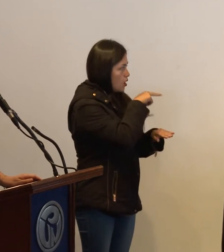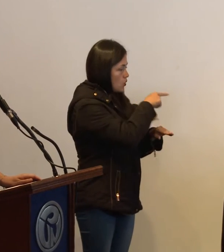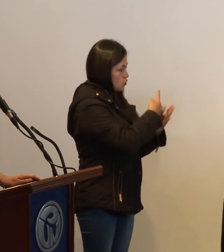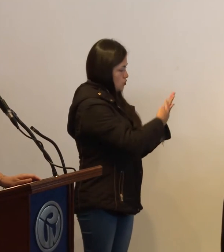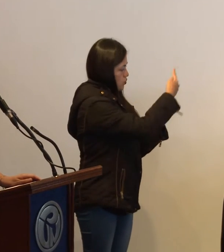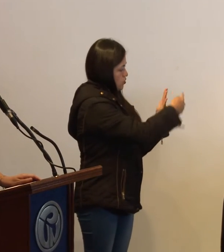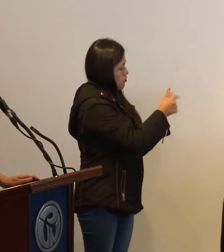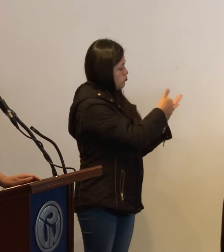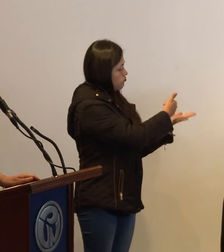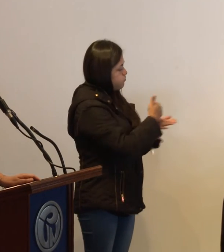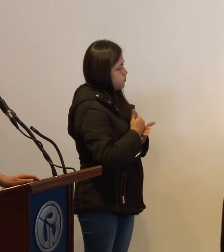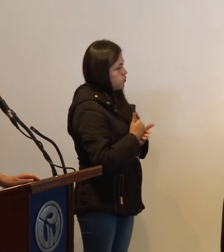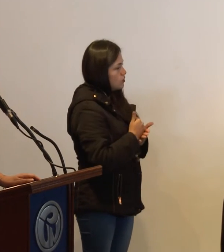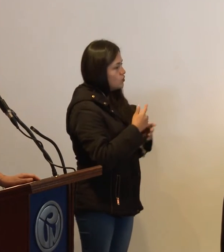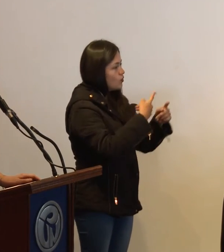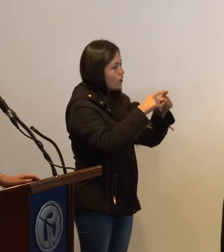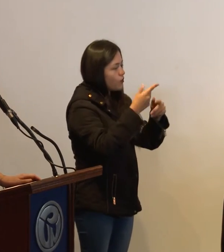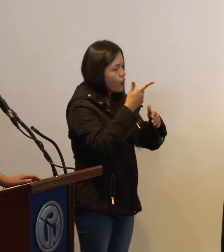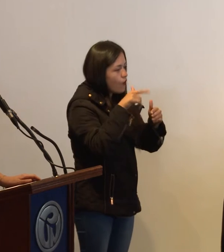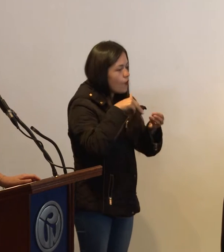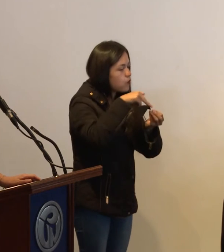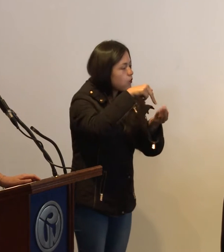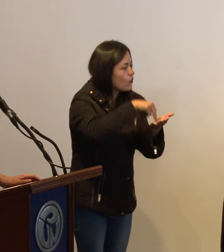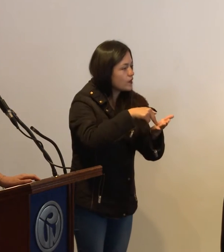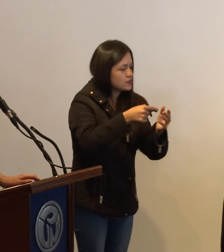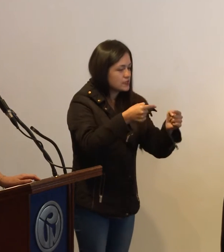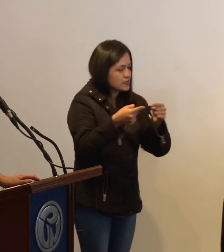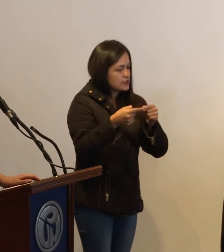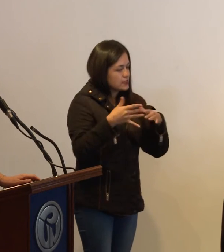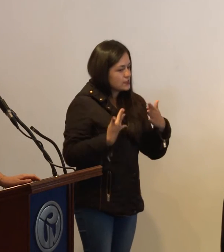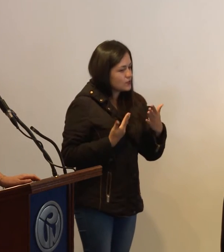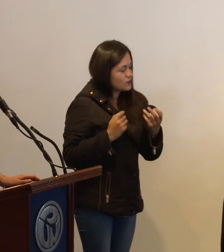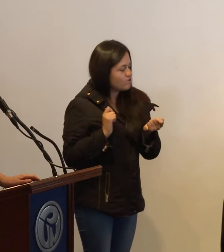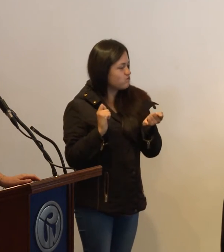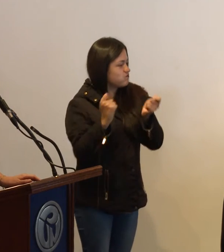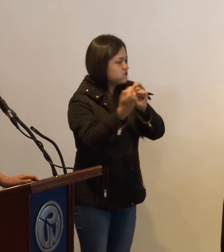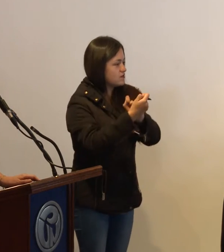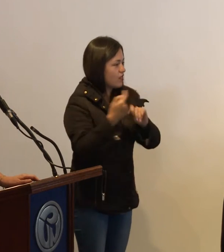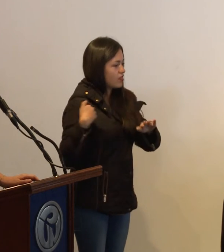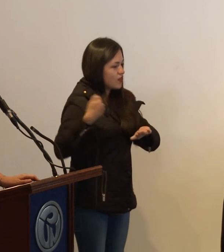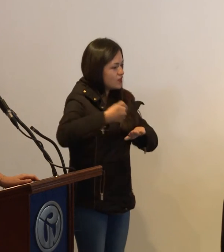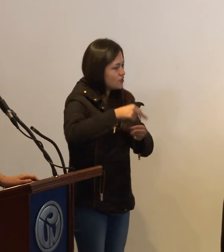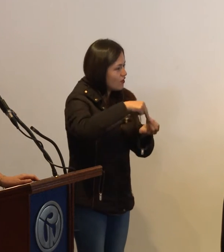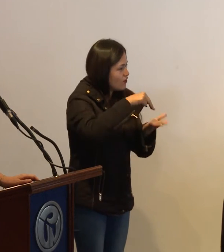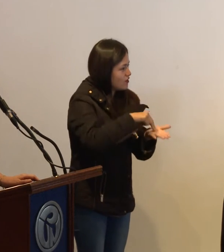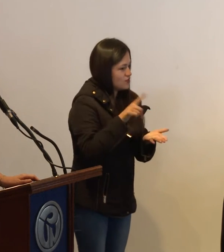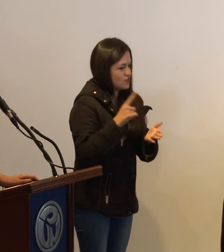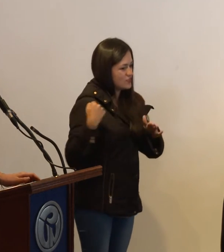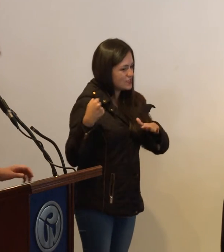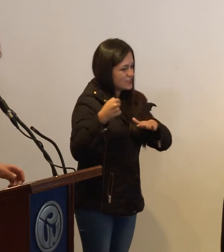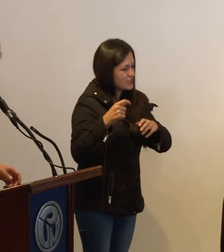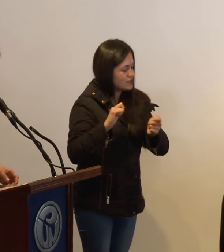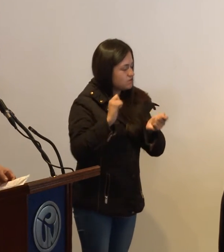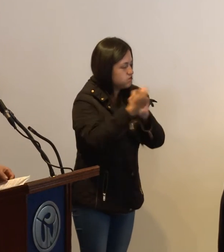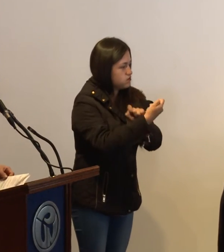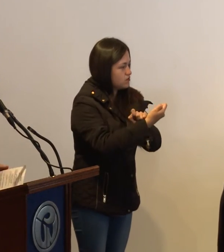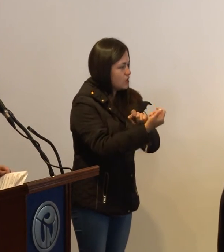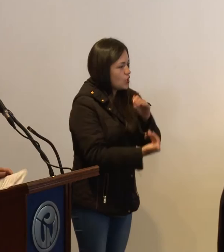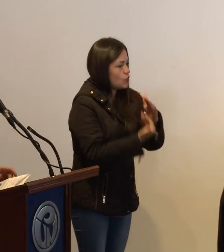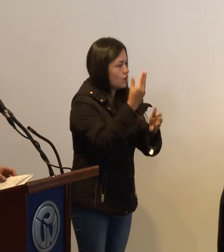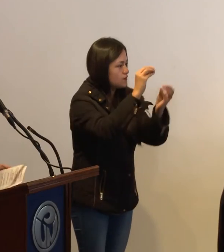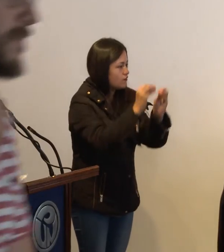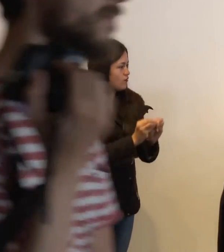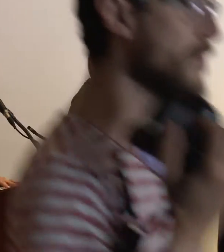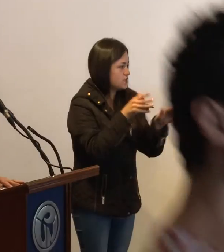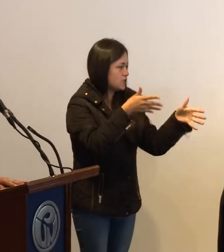manera tensionar los escenarios políticos tradicionales y pensar en horizontes educativos emancipatorios. En